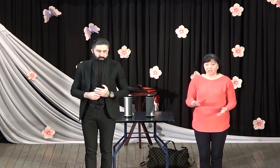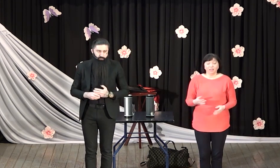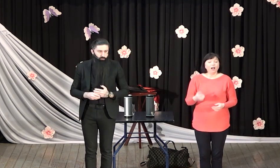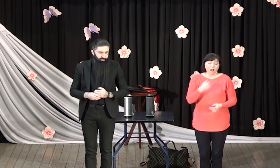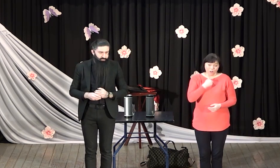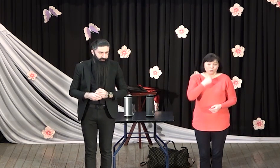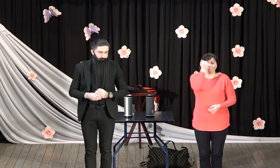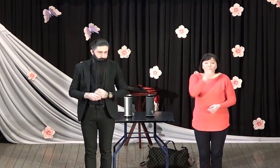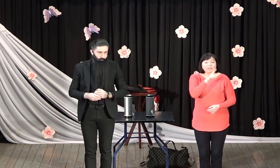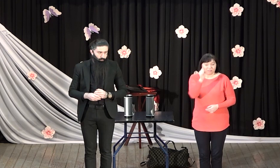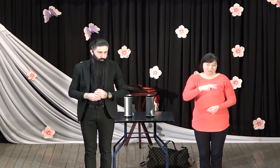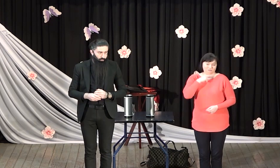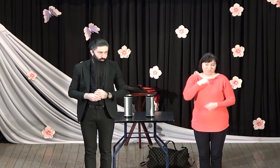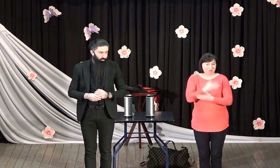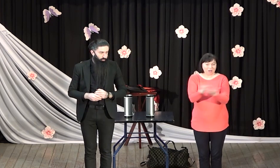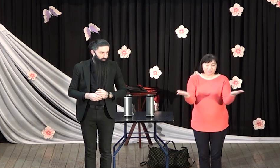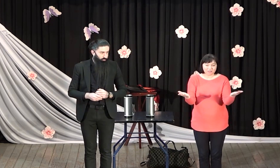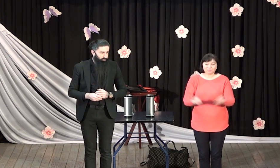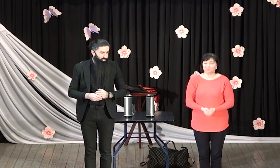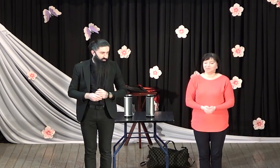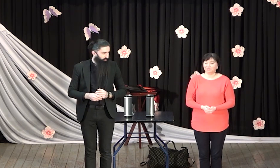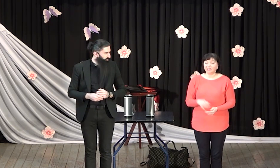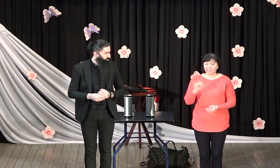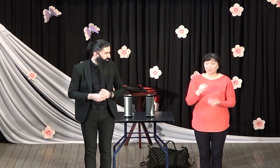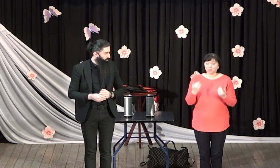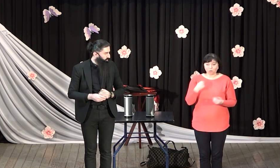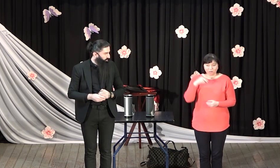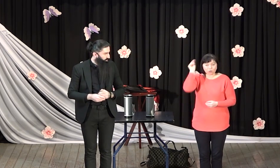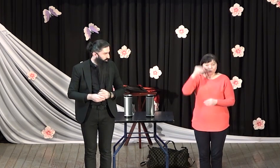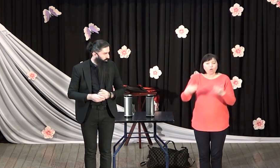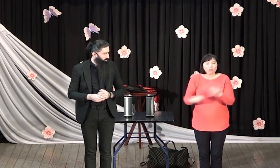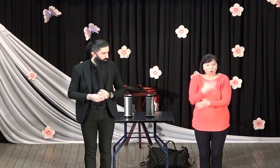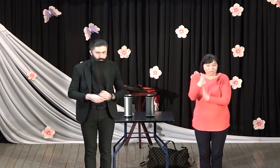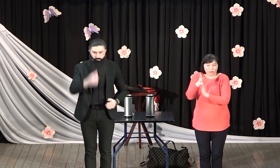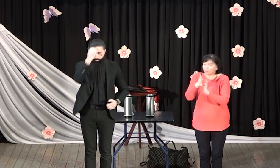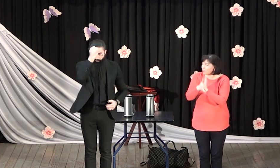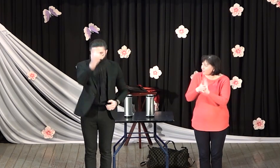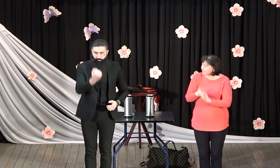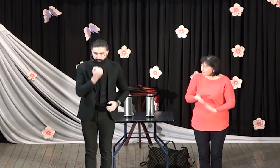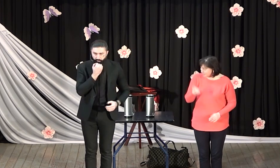Сейчас это мама сотрудничает снова.